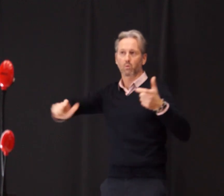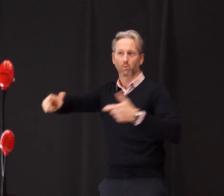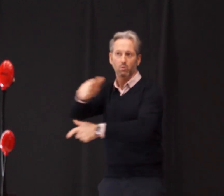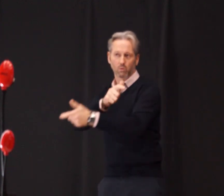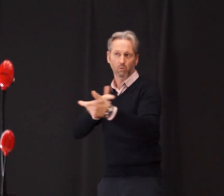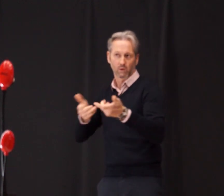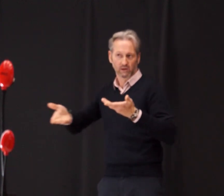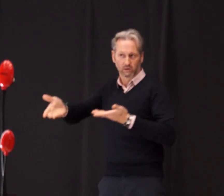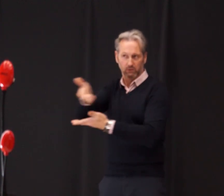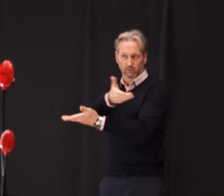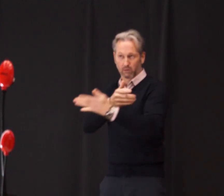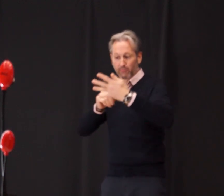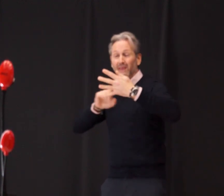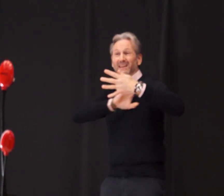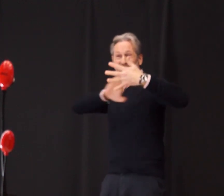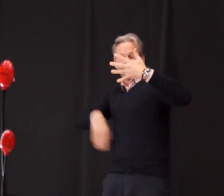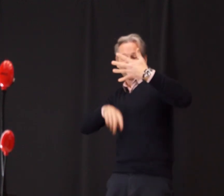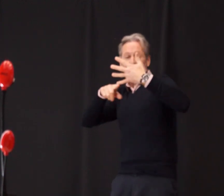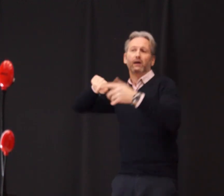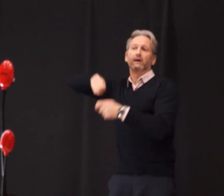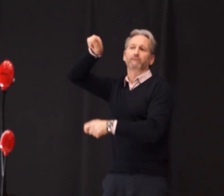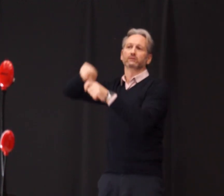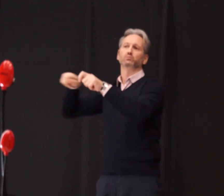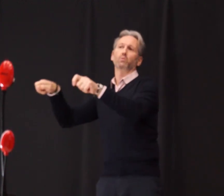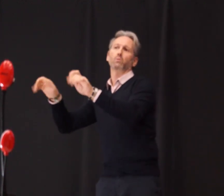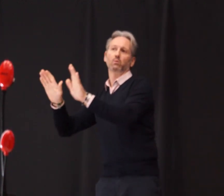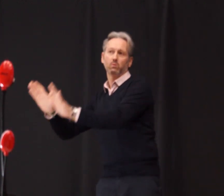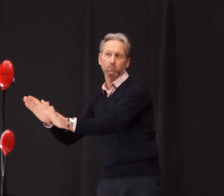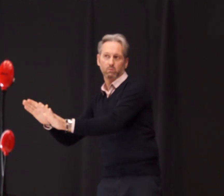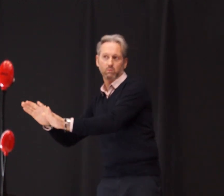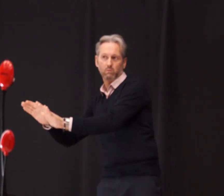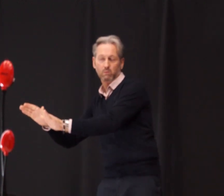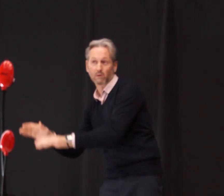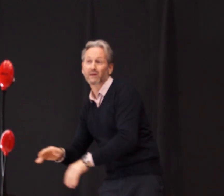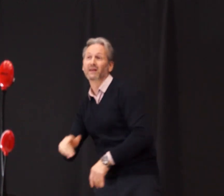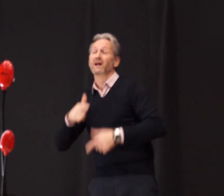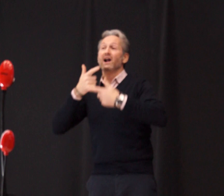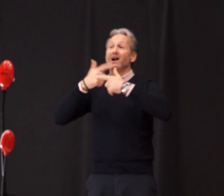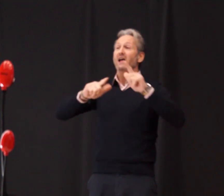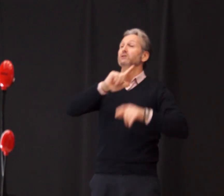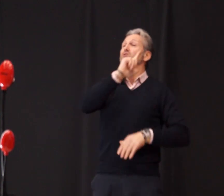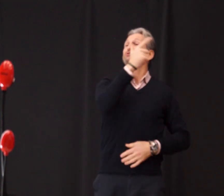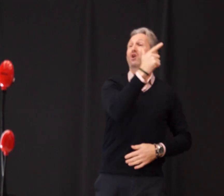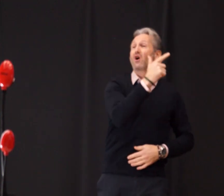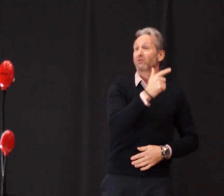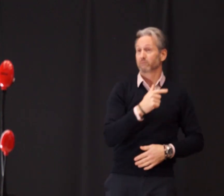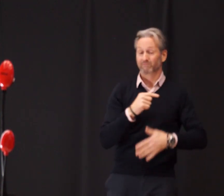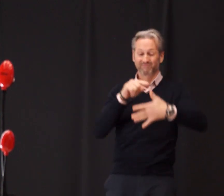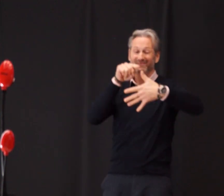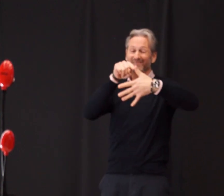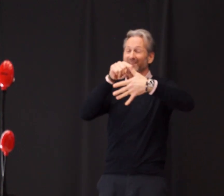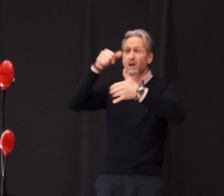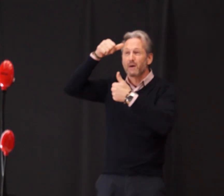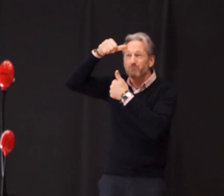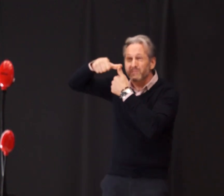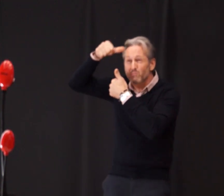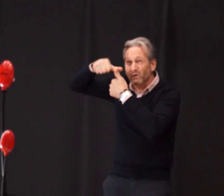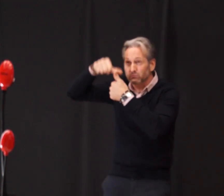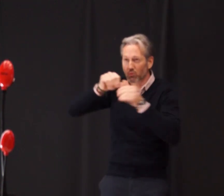Et la notion d'interaction est très importante, et on doit ensuite évaluer, on doit être capable d'évaluer. Quand on